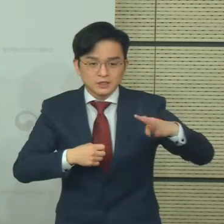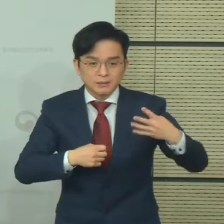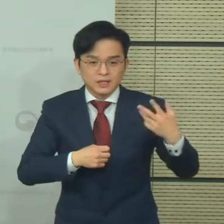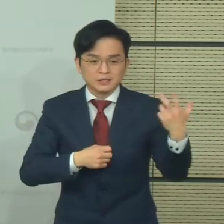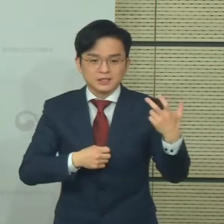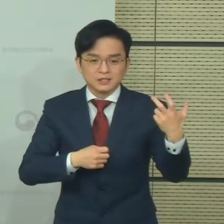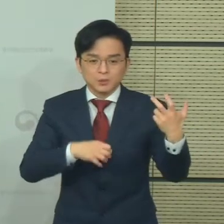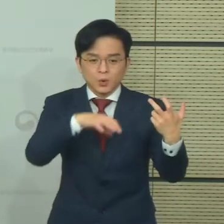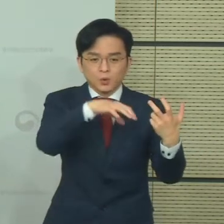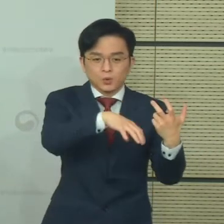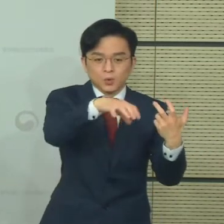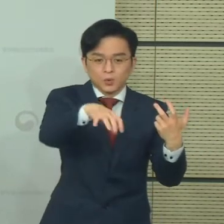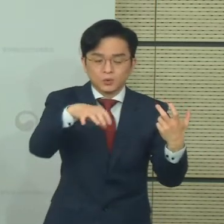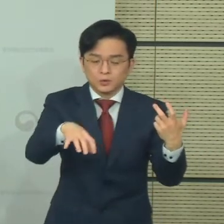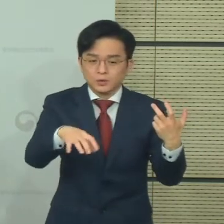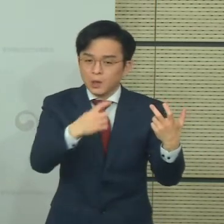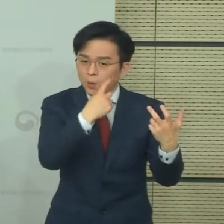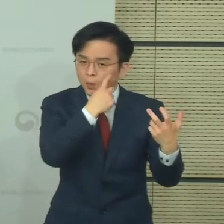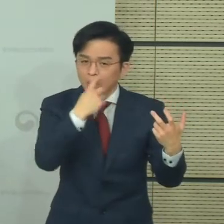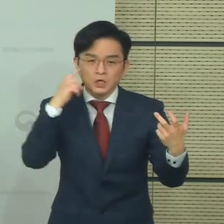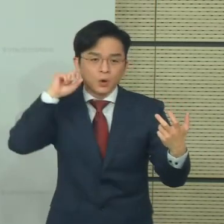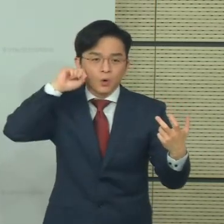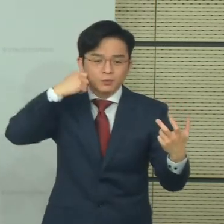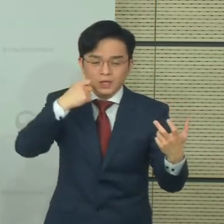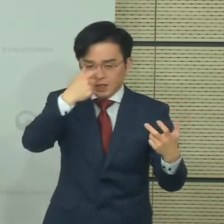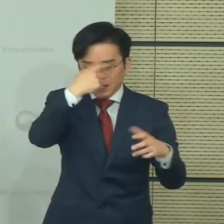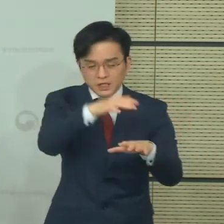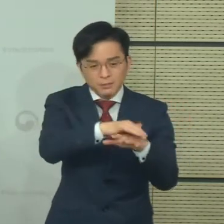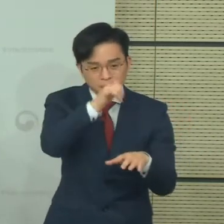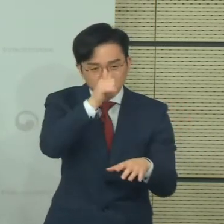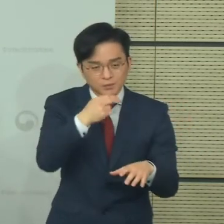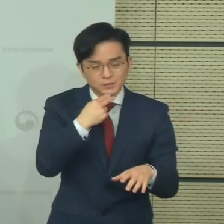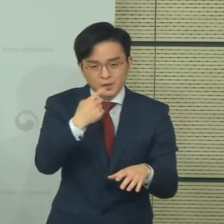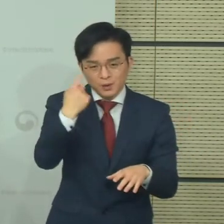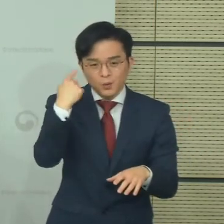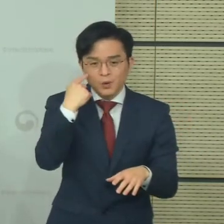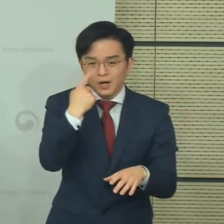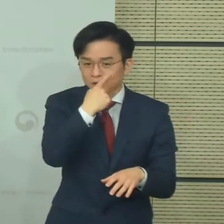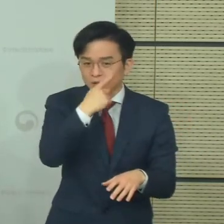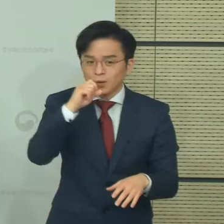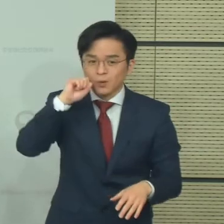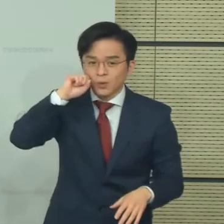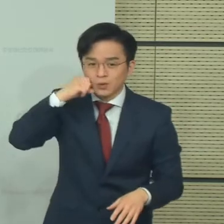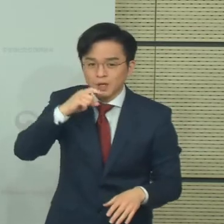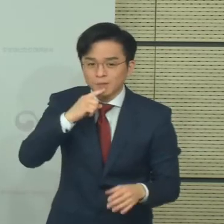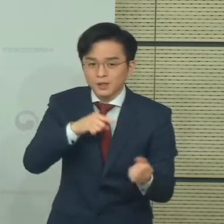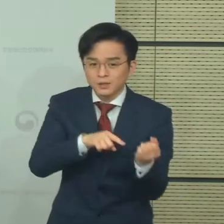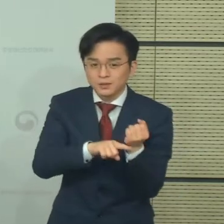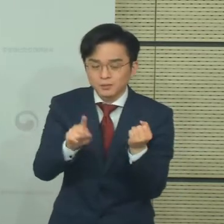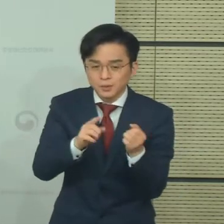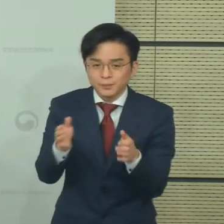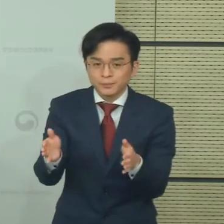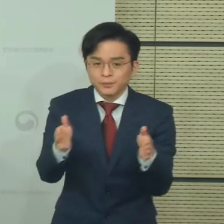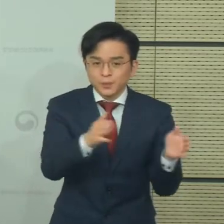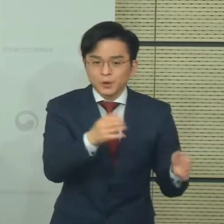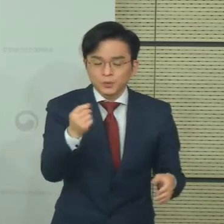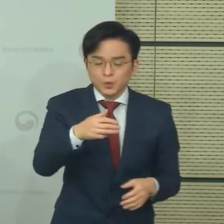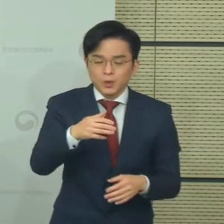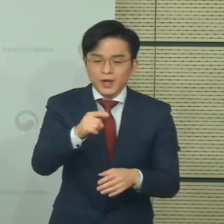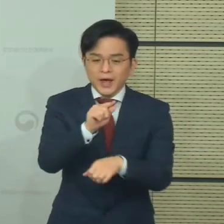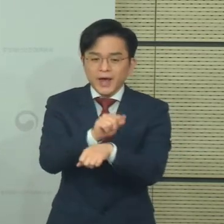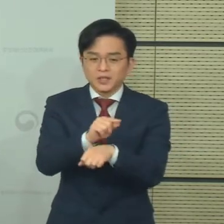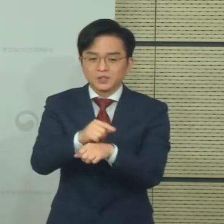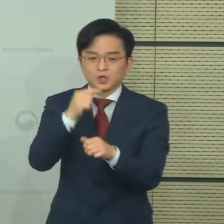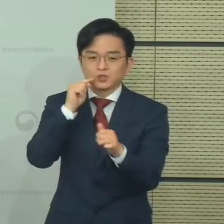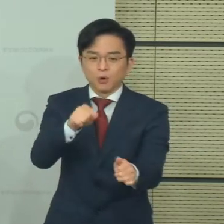무엇인지 궁금합니다. 더불어 3월 17일 처분한 곳이 131곳인지 137곳인지 다시 한번